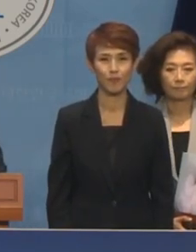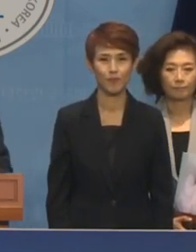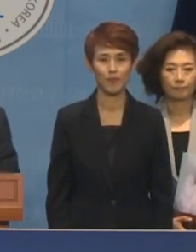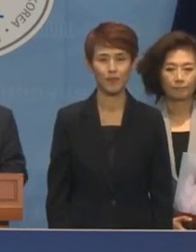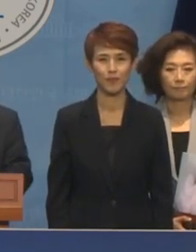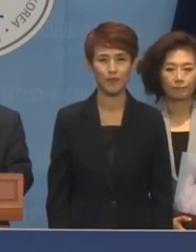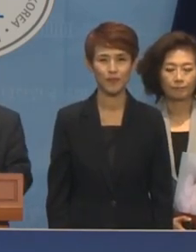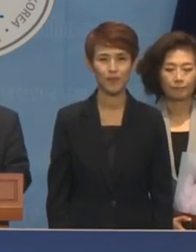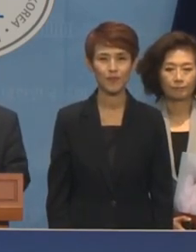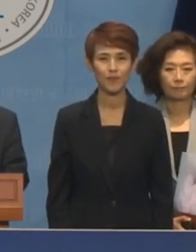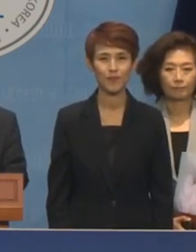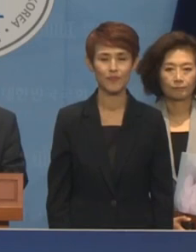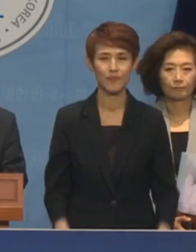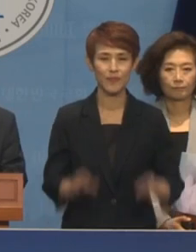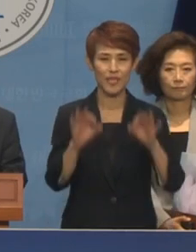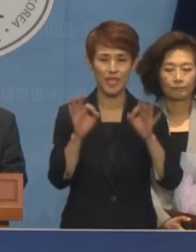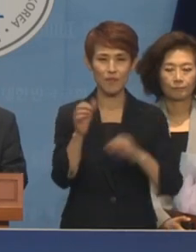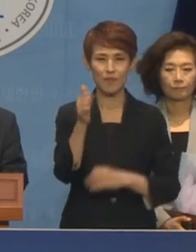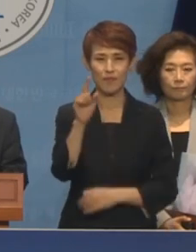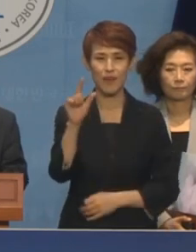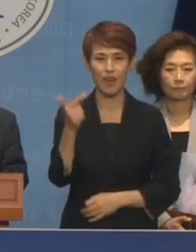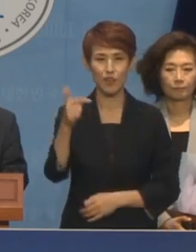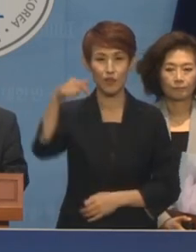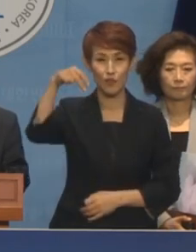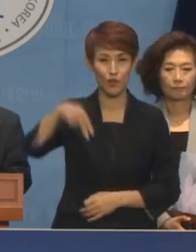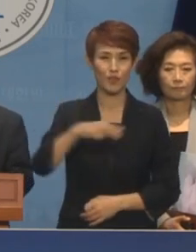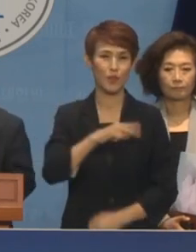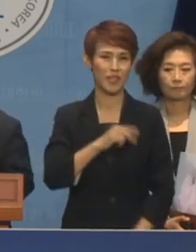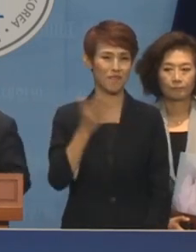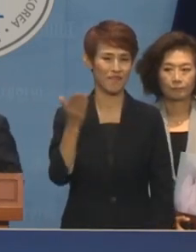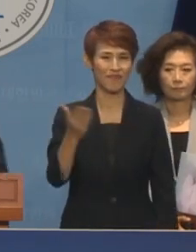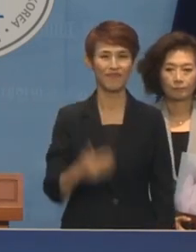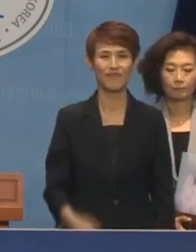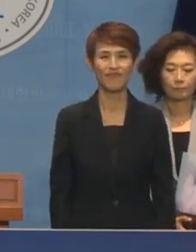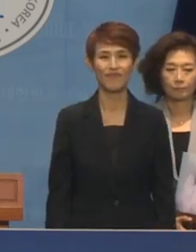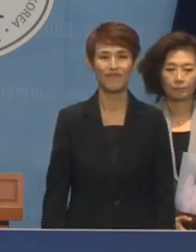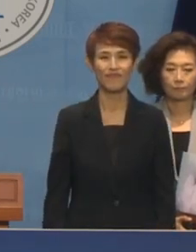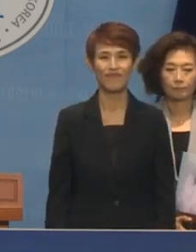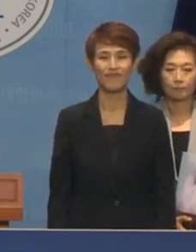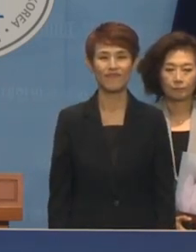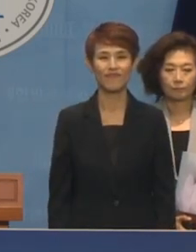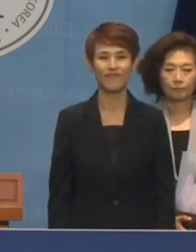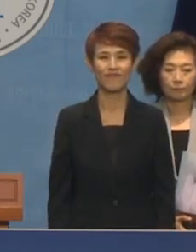네, 다음은 김한규 의원님 말씀 있겠습니다.